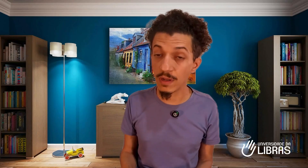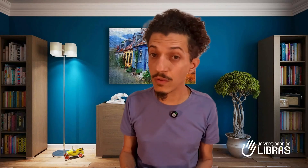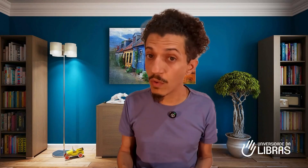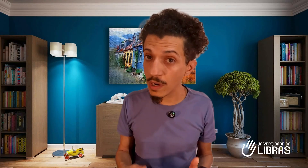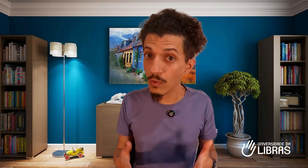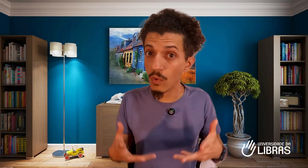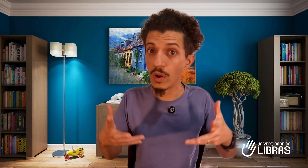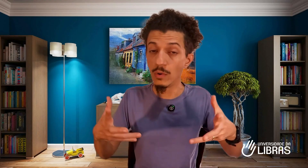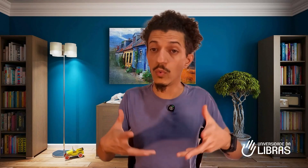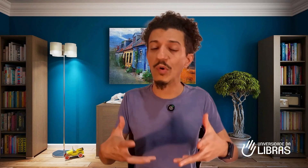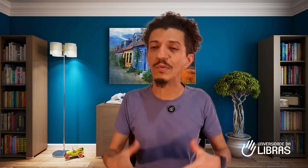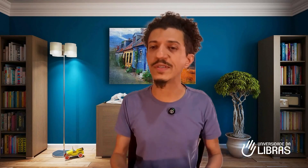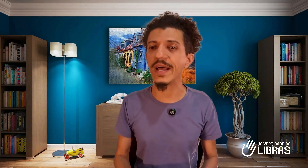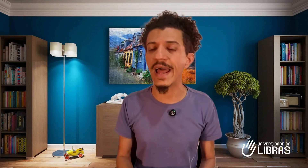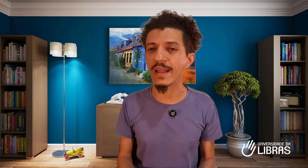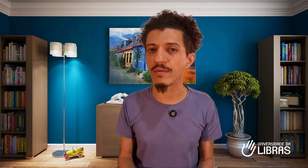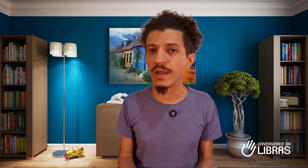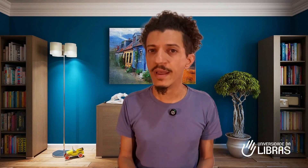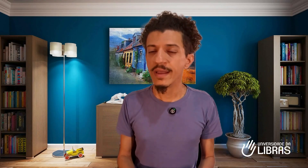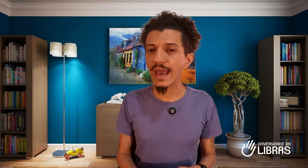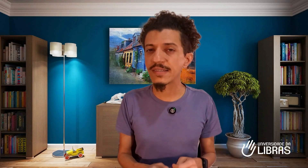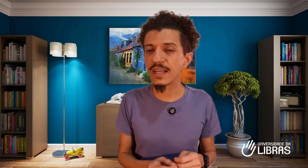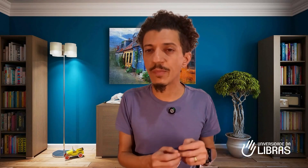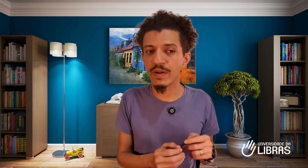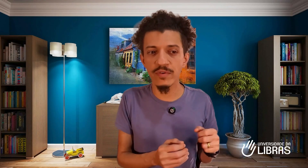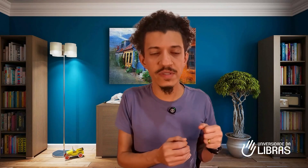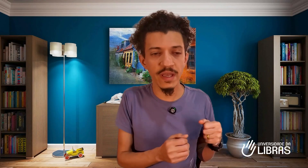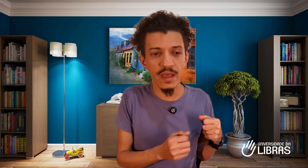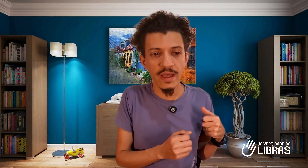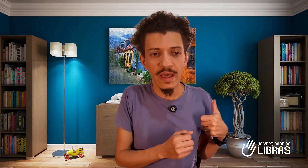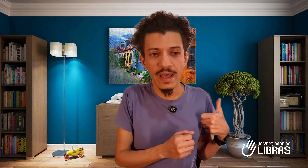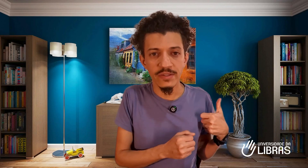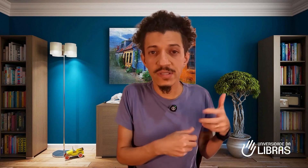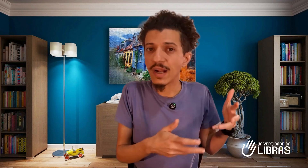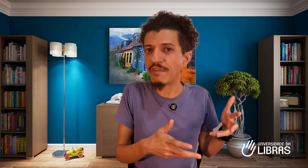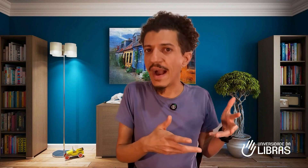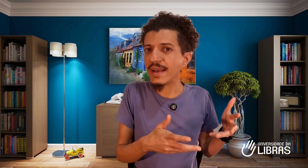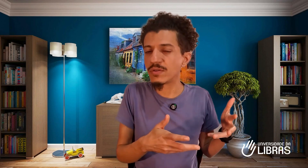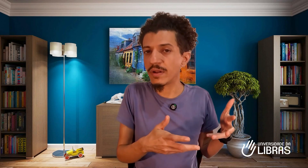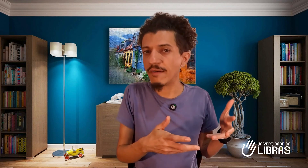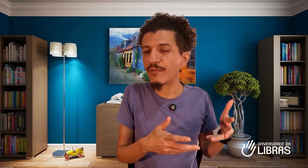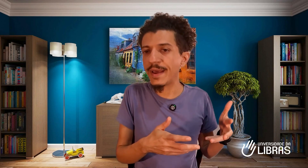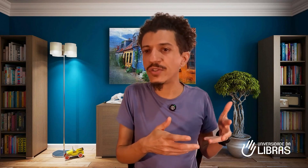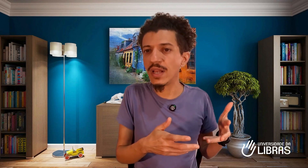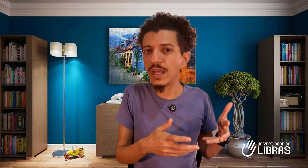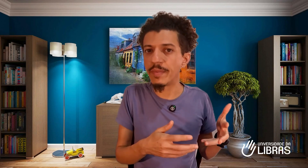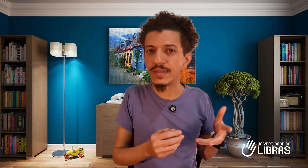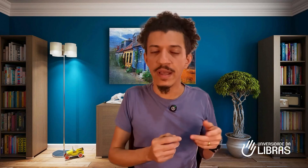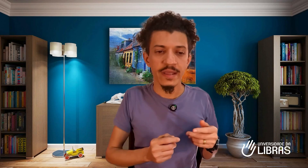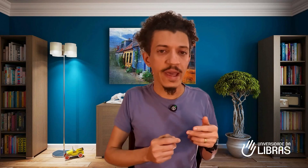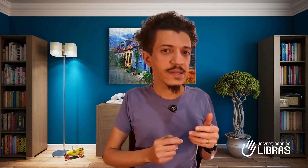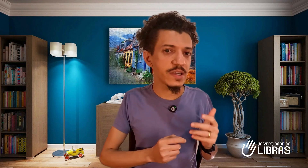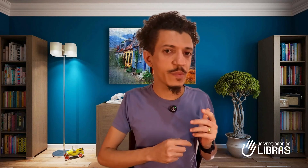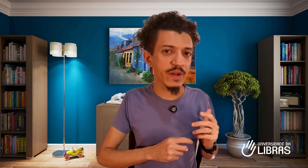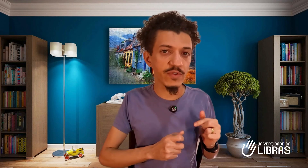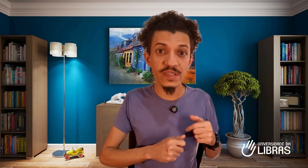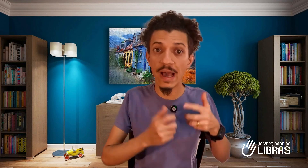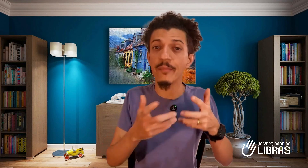olho no olho, num grupo seleto, quer seja para você destravar e se tornar fluente em Libras, quer seja para você